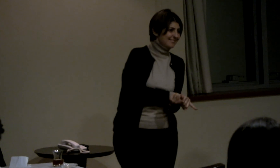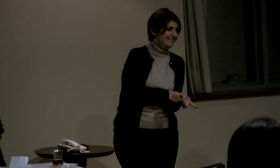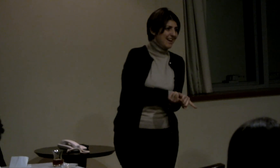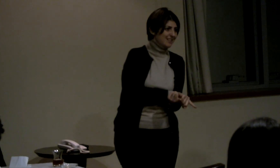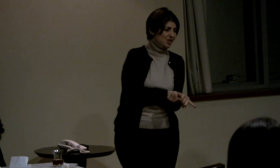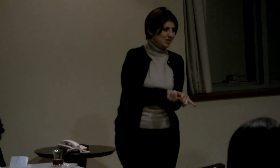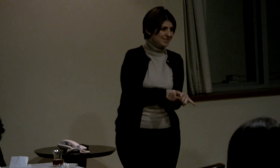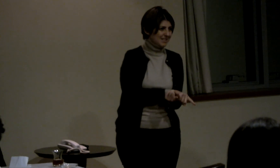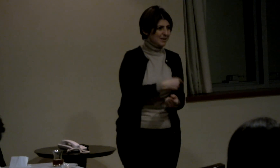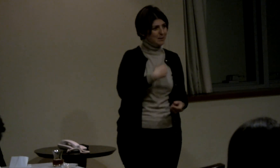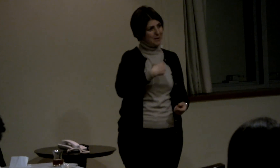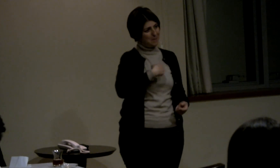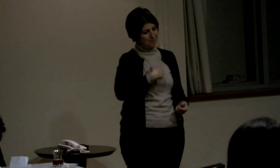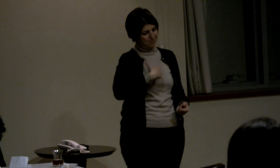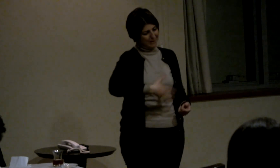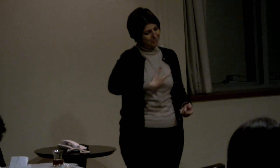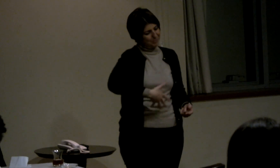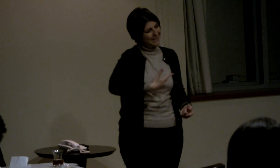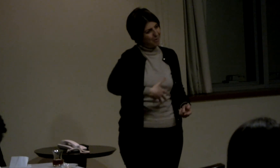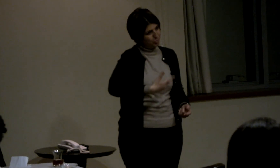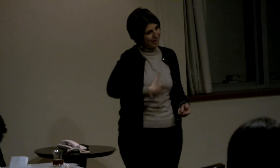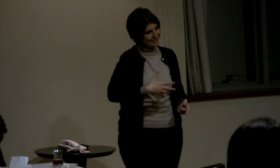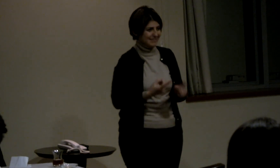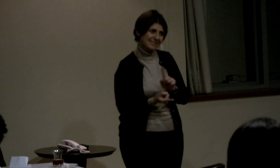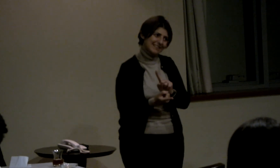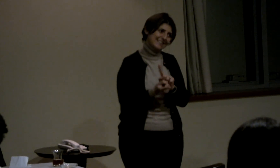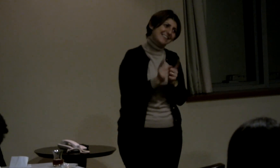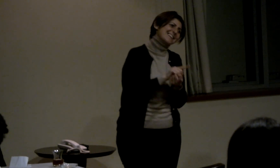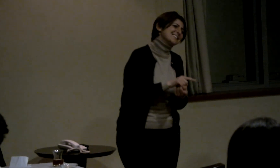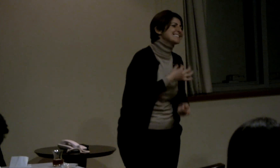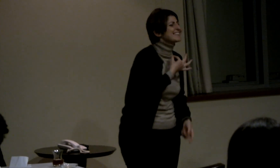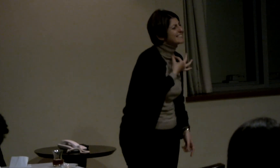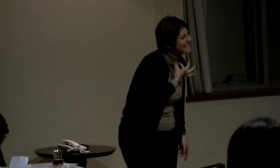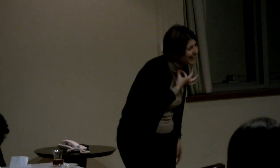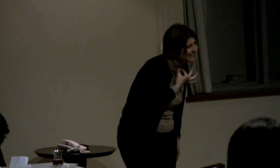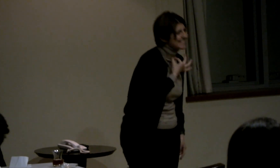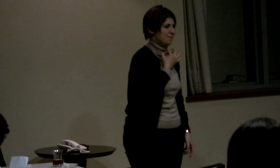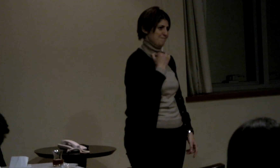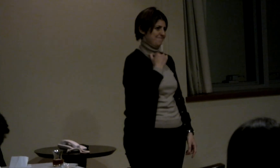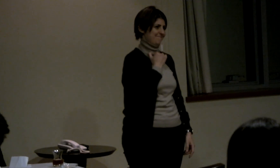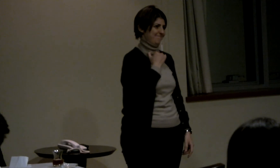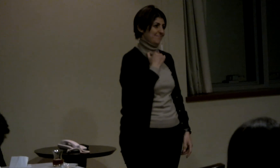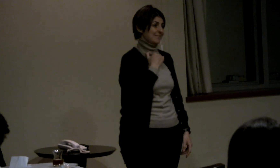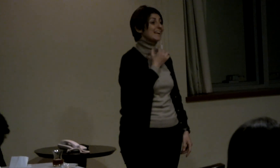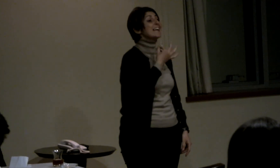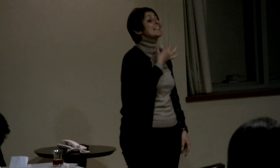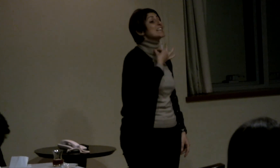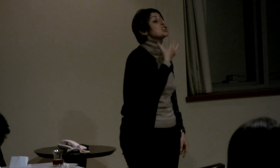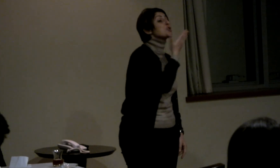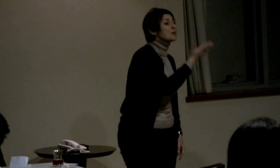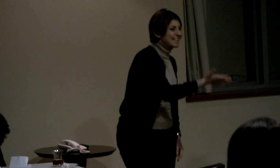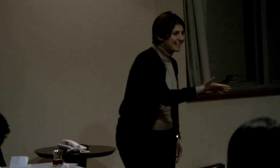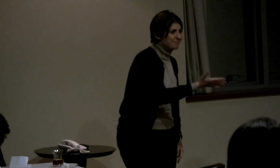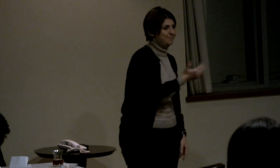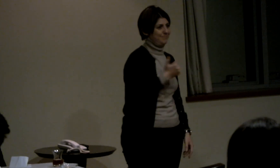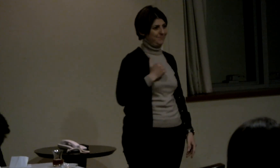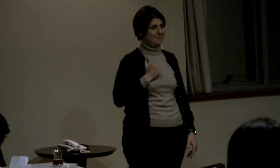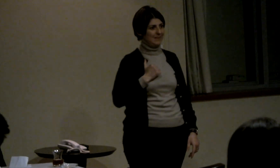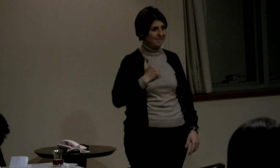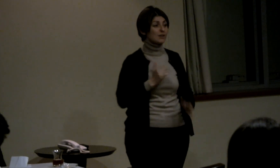yer değiştirsin. Benim midem bulandı, yer değiştir, rica etsem. Teşekkür ederim, evet,